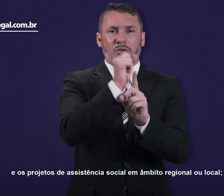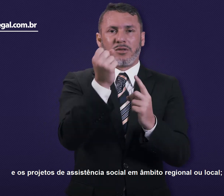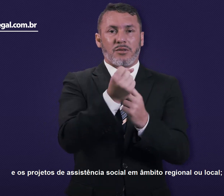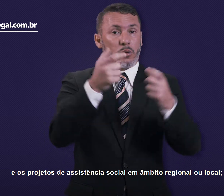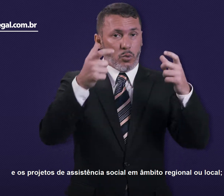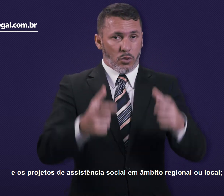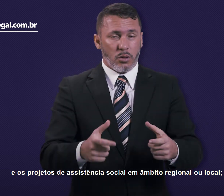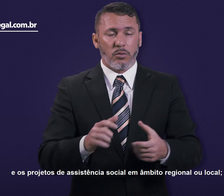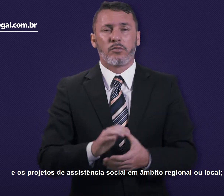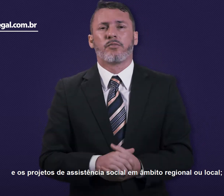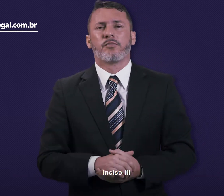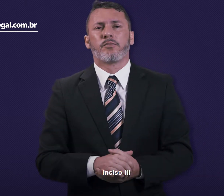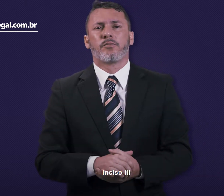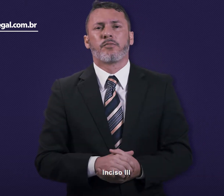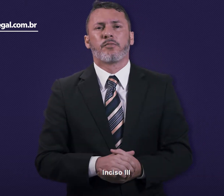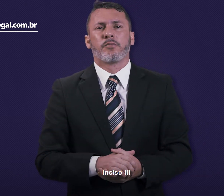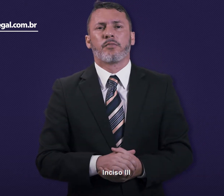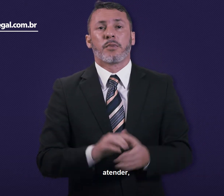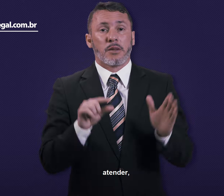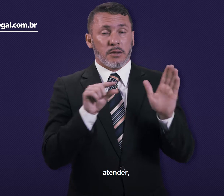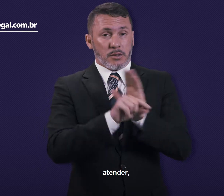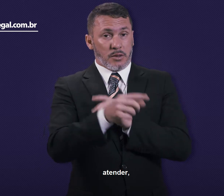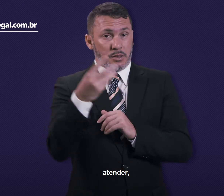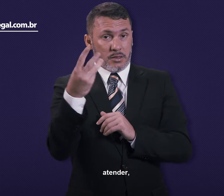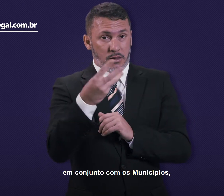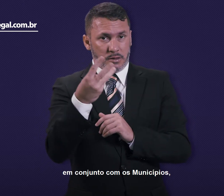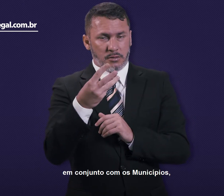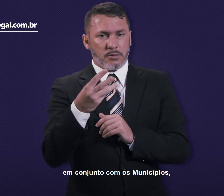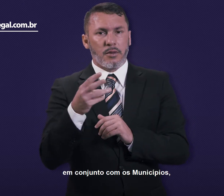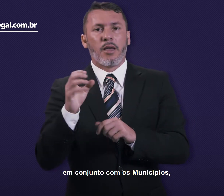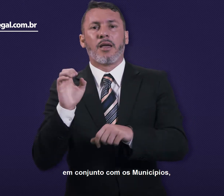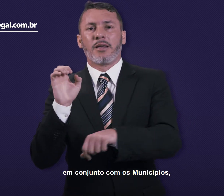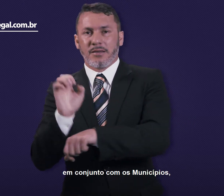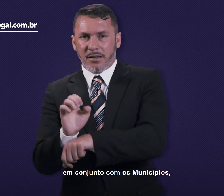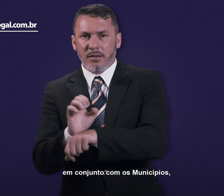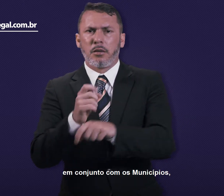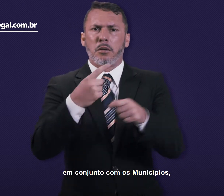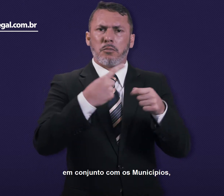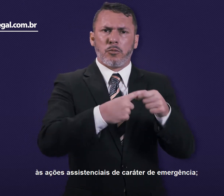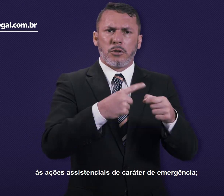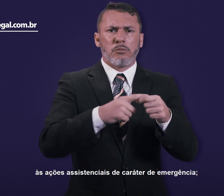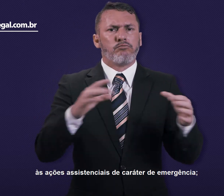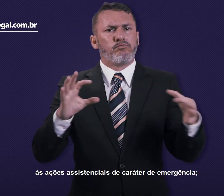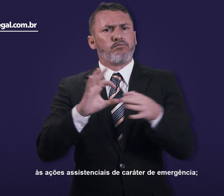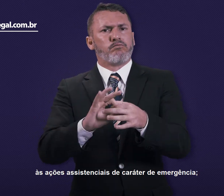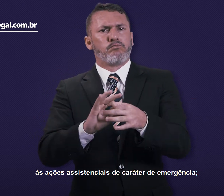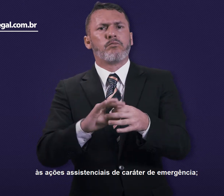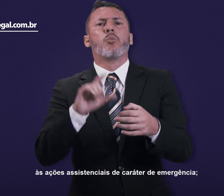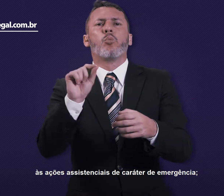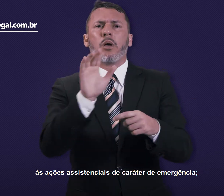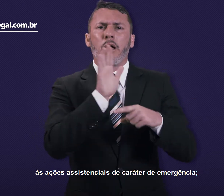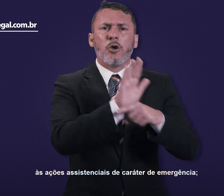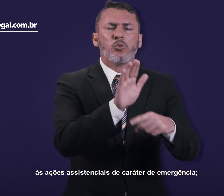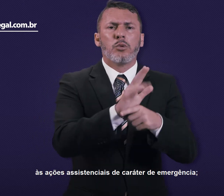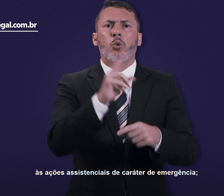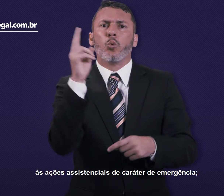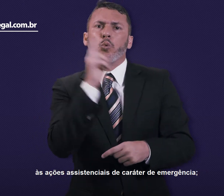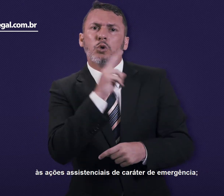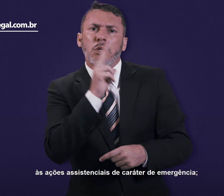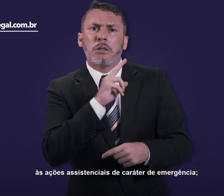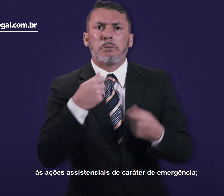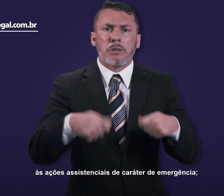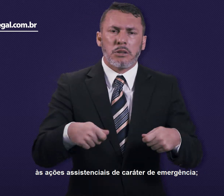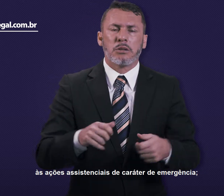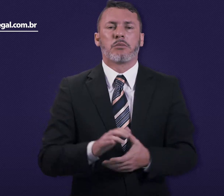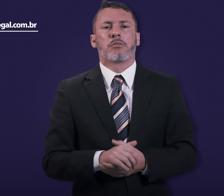âmbito regional ou local. Inciso 3. Atender, em conjunto com os municípios, às ações assistenciais de caráter